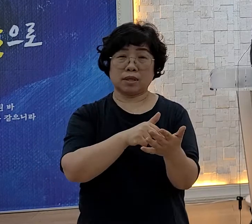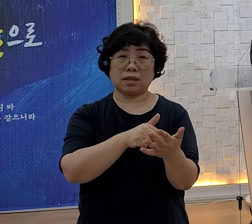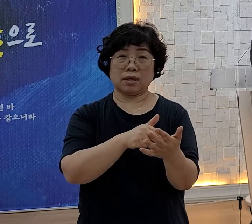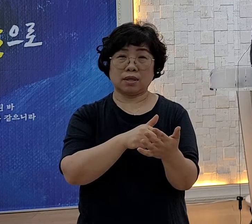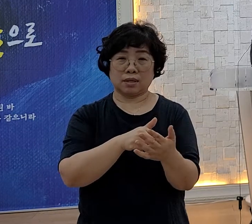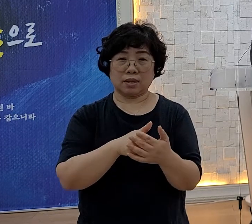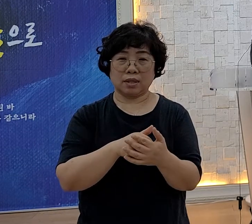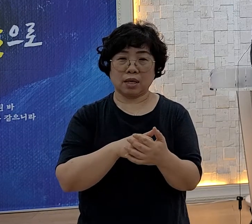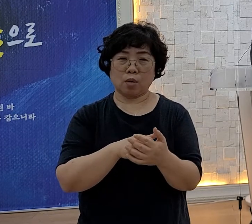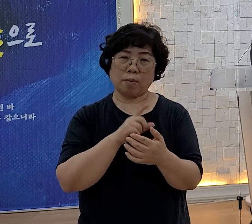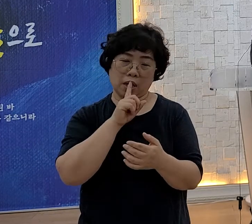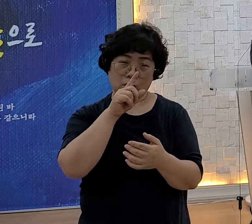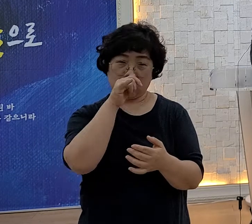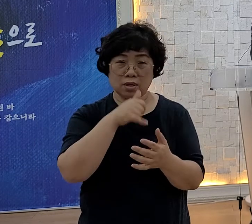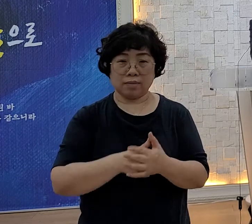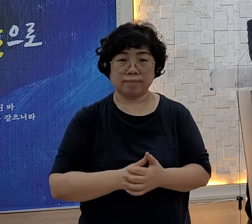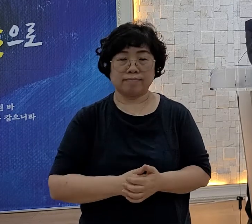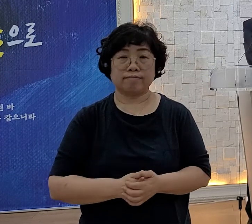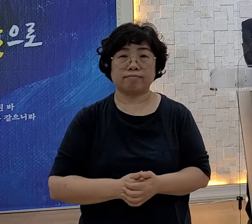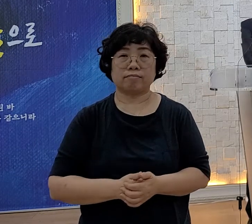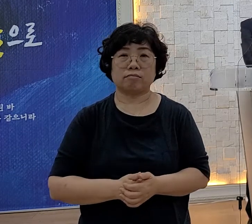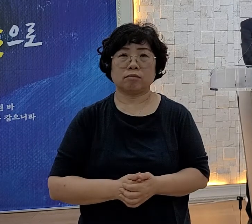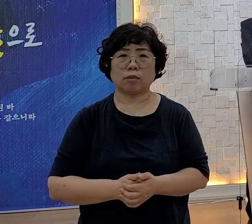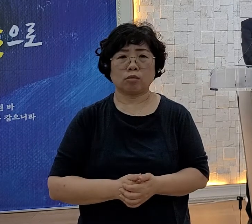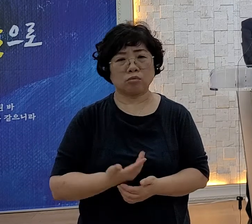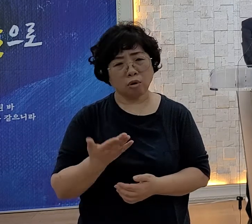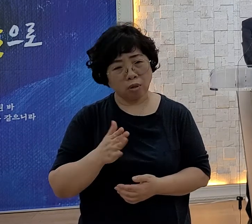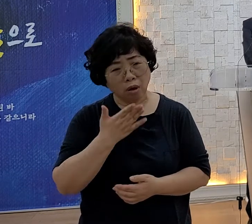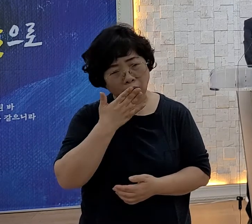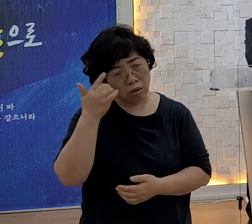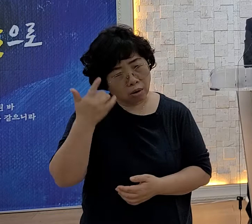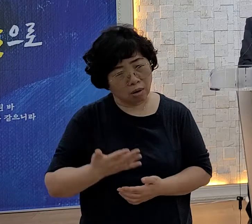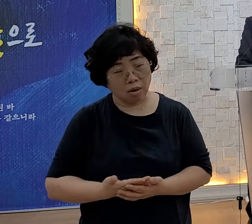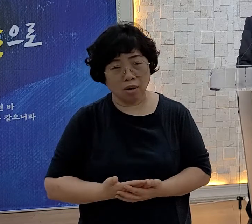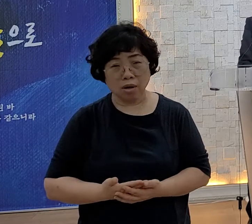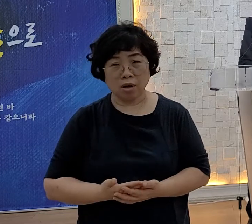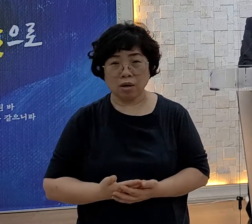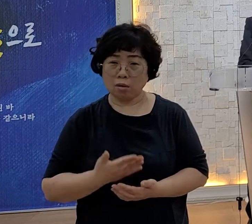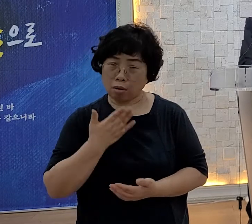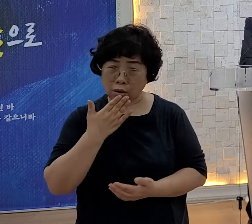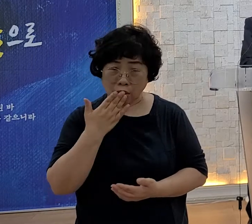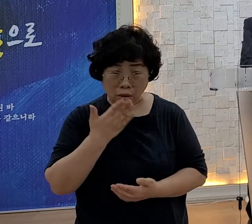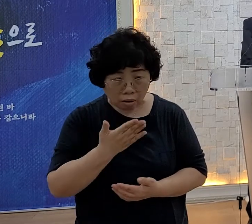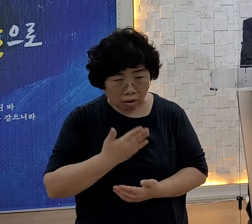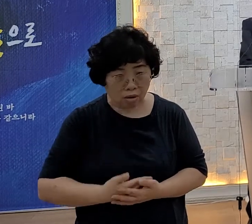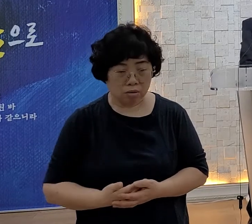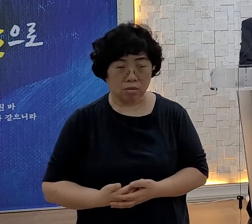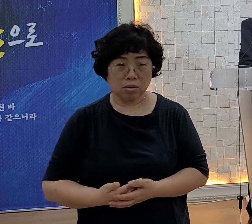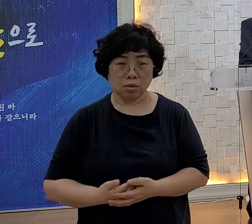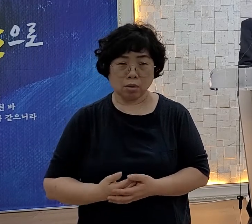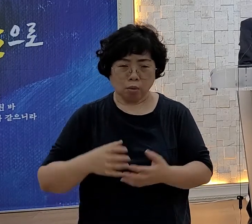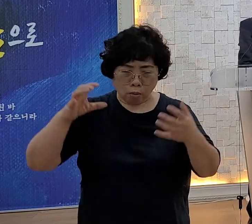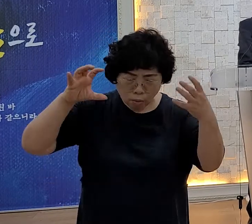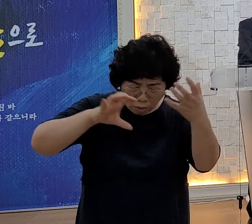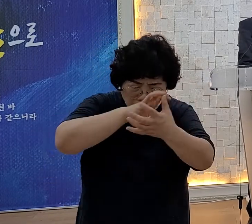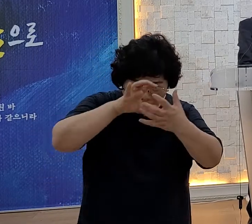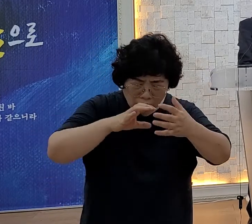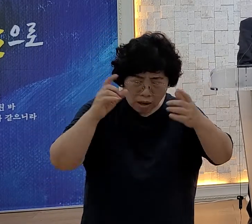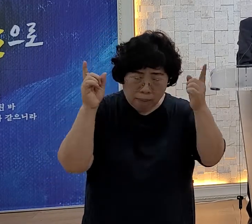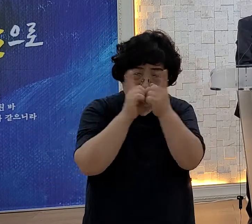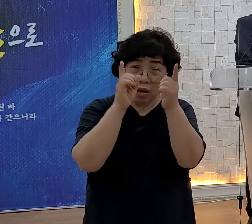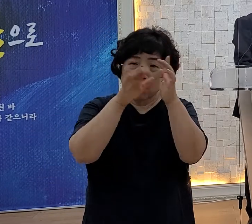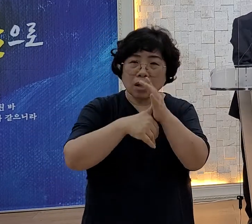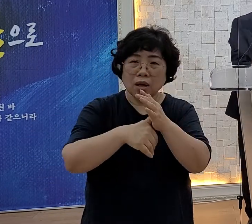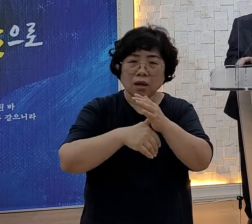자들이다. 근데 이게 어떻게 가능합니까? 아까 제가 그렇게 설명드렸잖아요. 환난이 오면 그렇게 힘이 들고 내